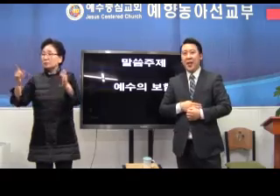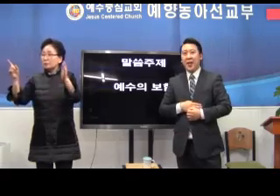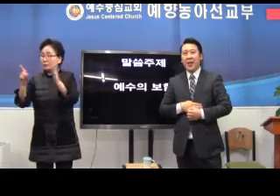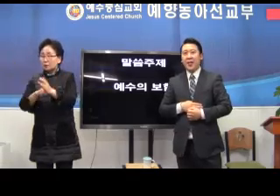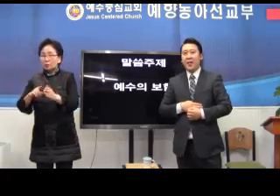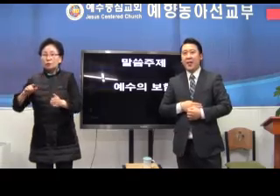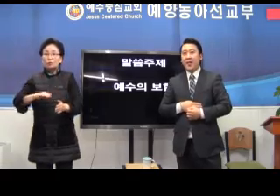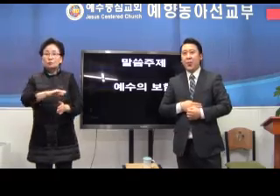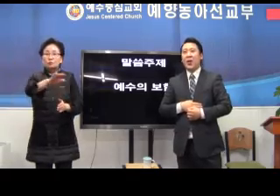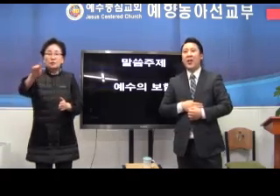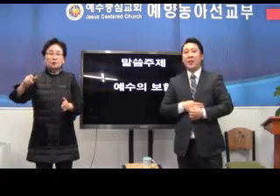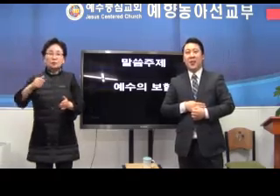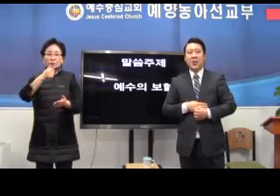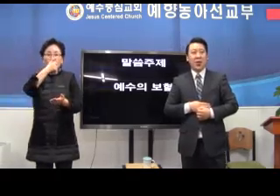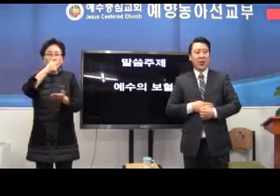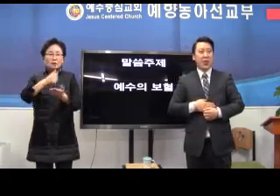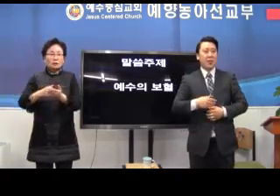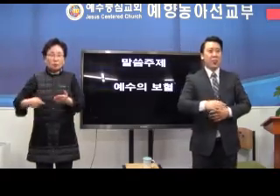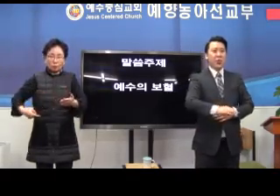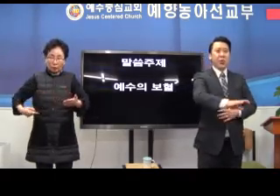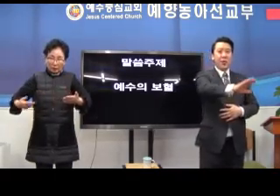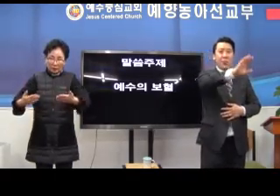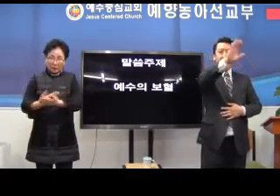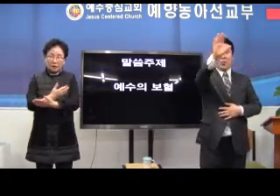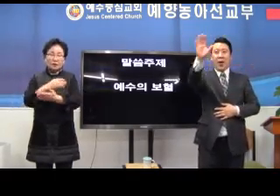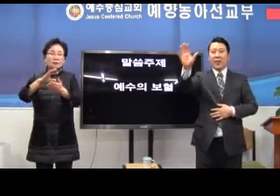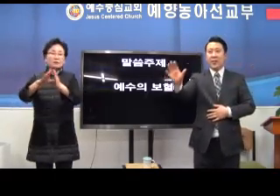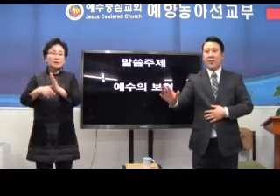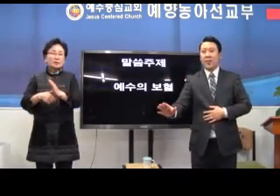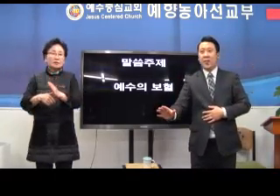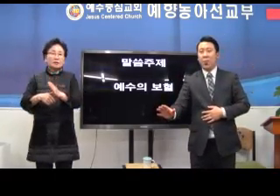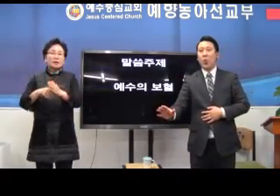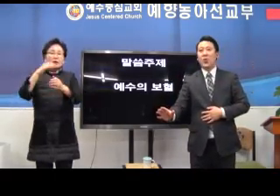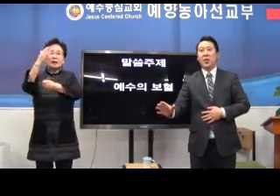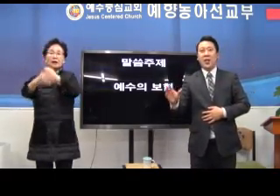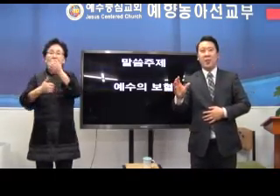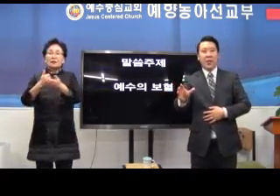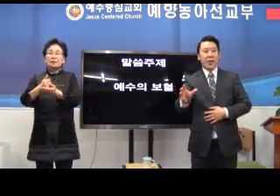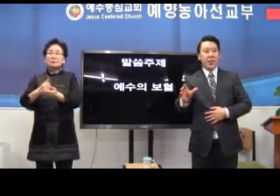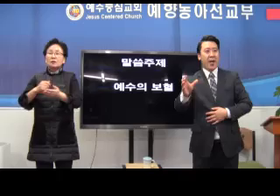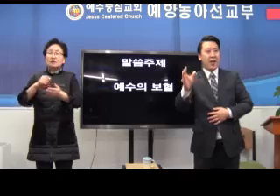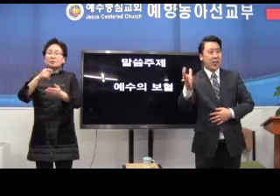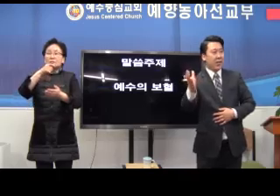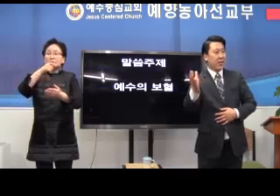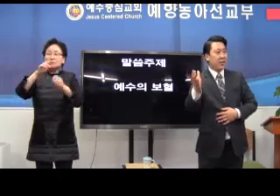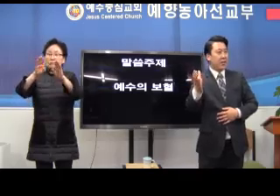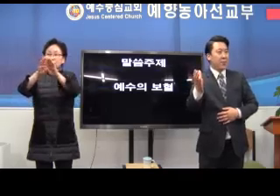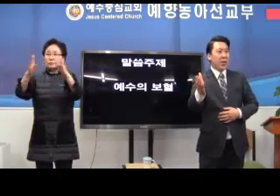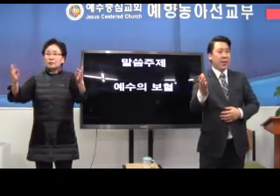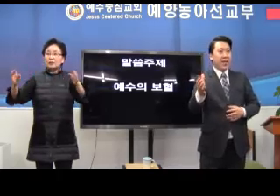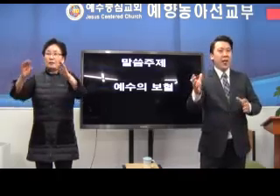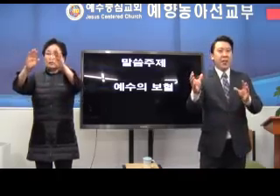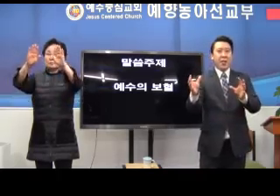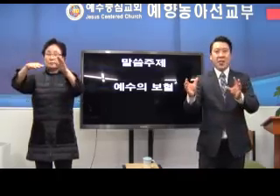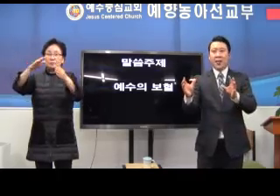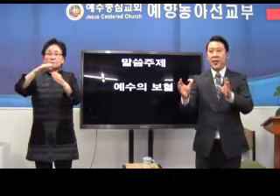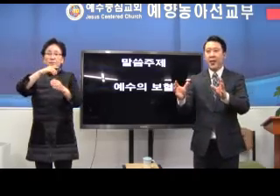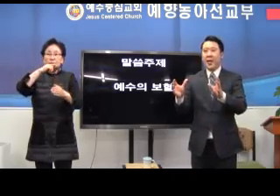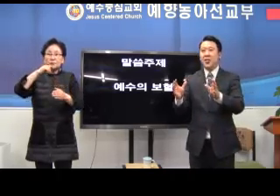때 오늘 하나님께서 문설주의 피를 바른 모든 사람에게 재앙을 임하게 재앙이 내리지 않게